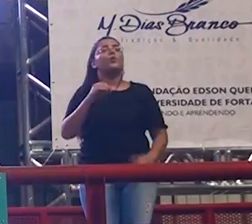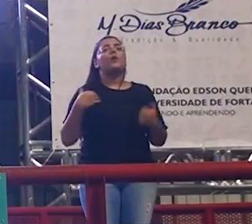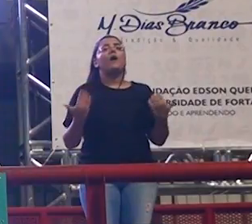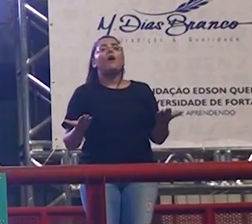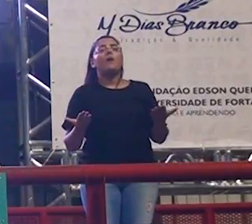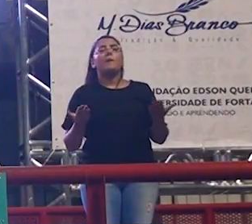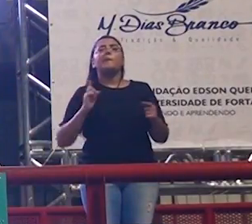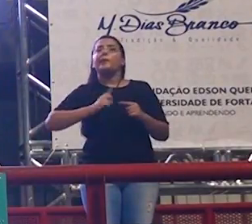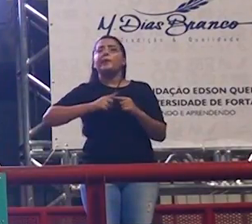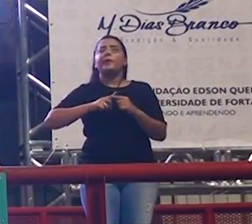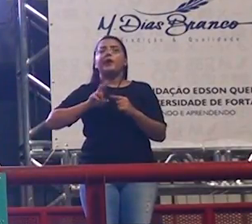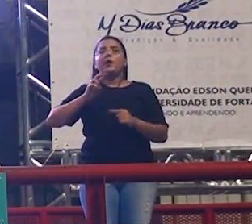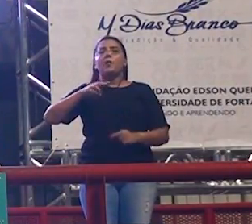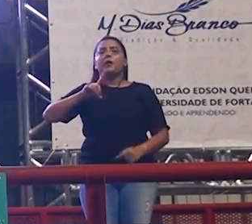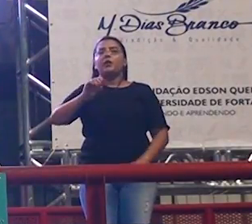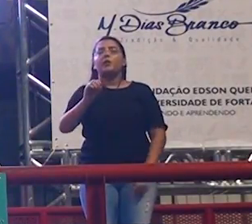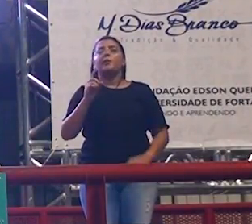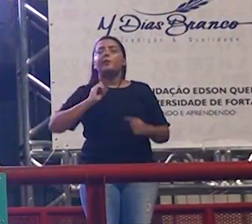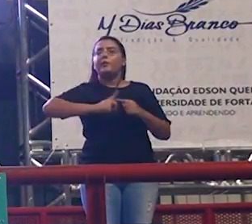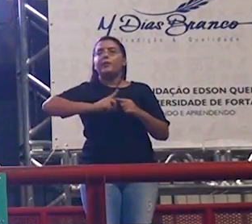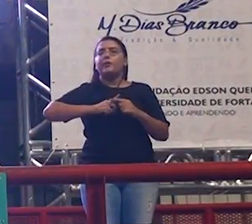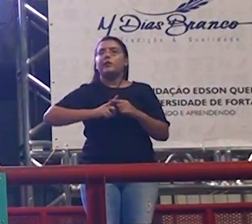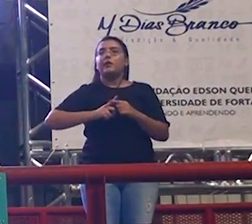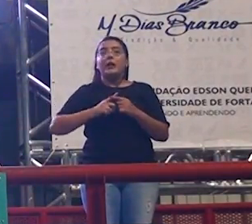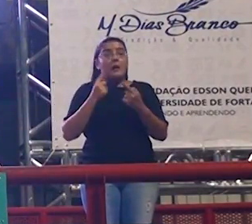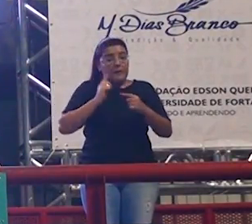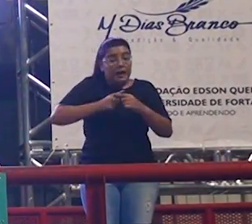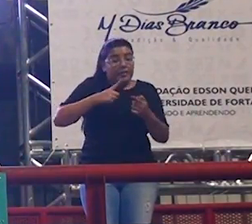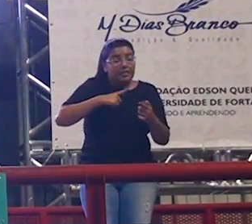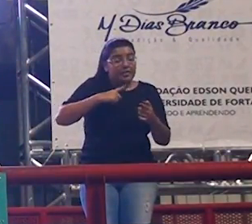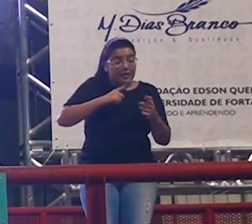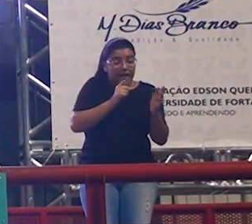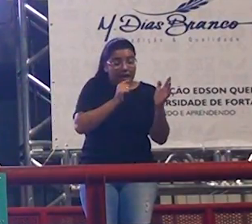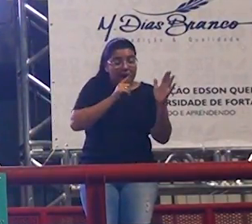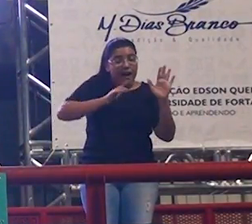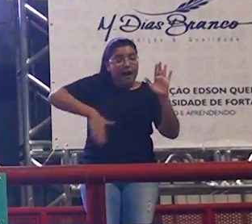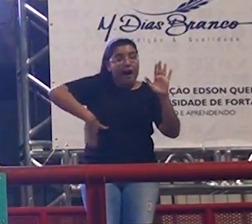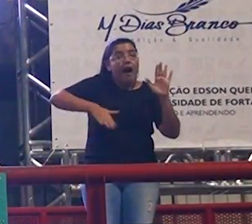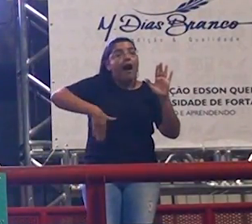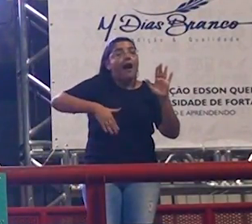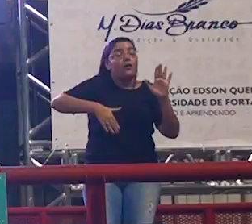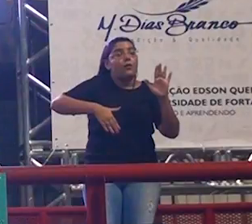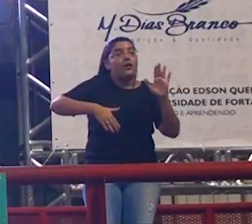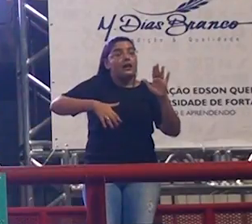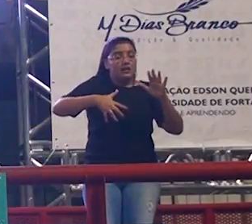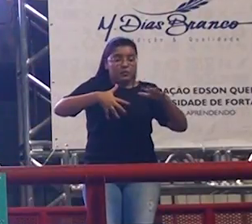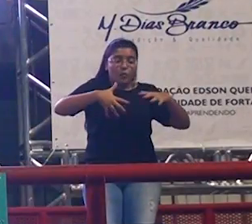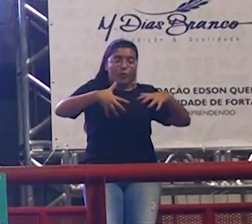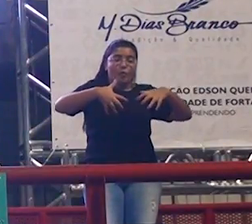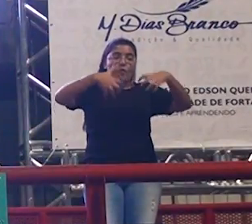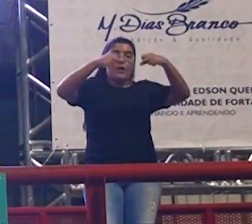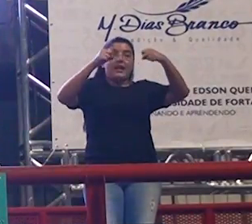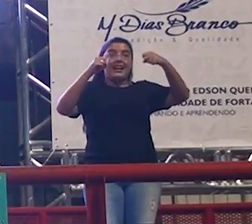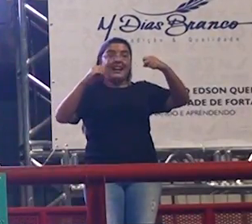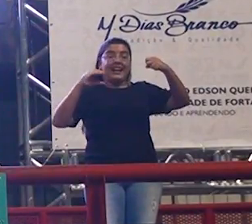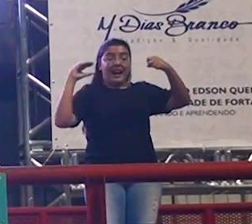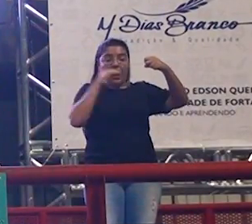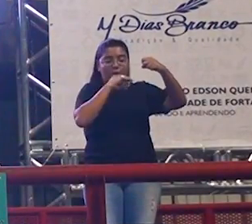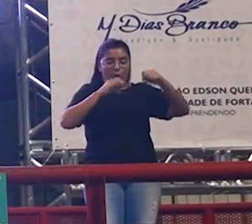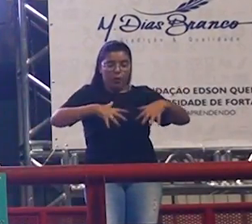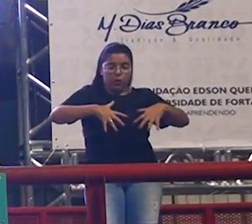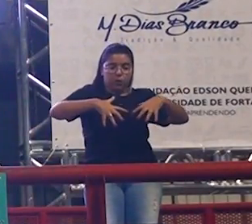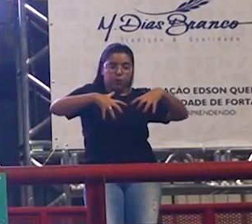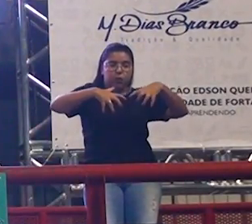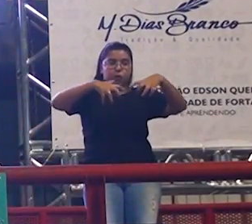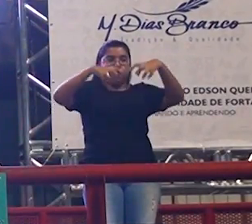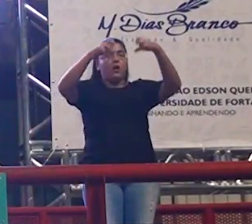Por que úmido? Porque eu tenho água. Se eu tiver calor, eu evaporo. No continente, a quantidade de água é